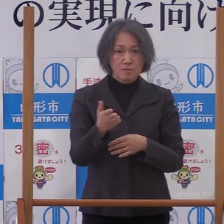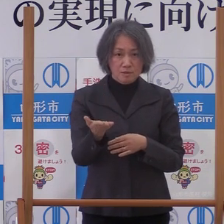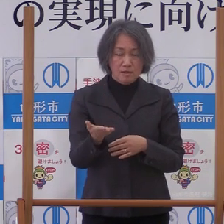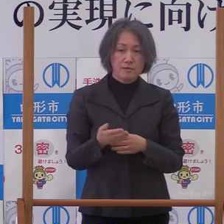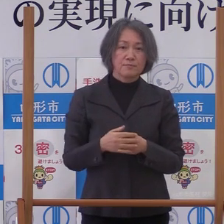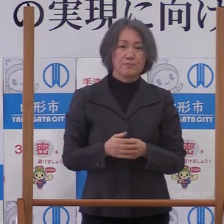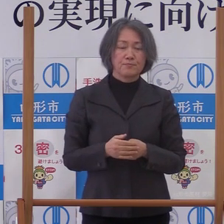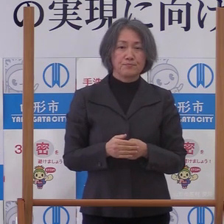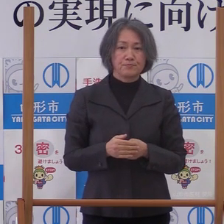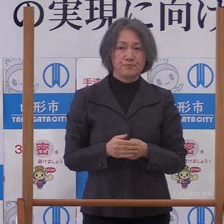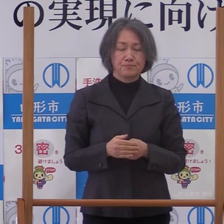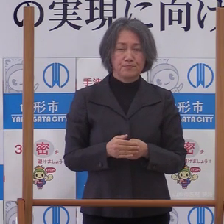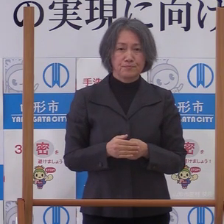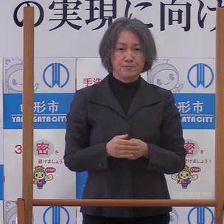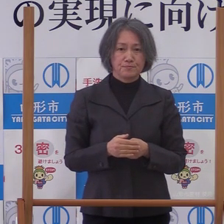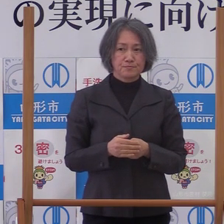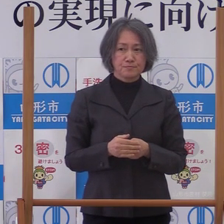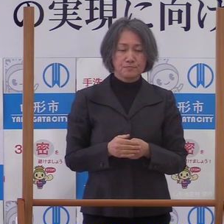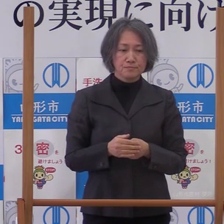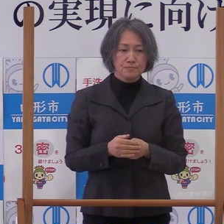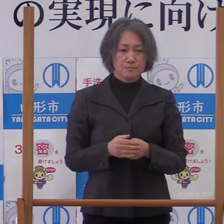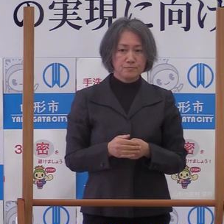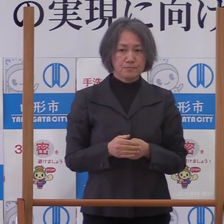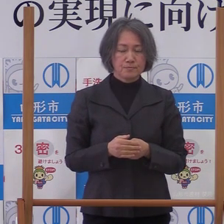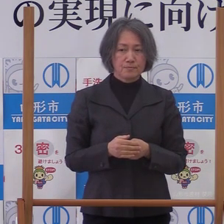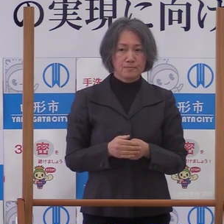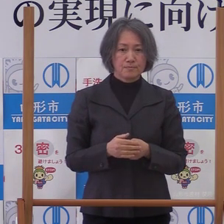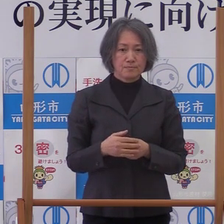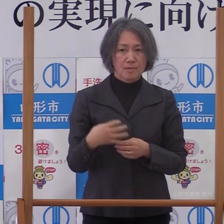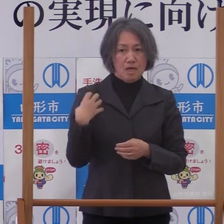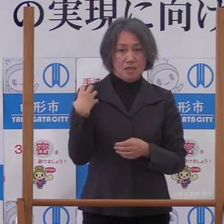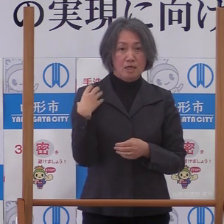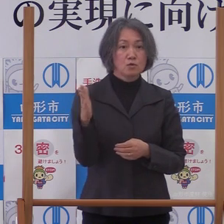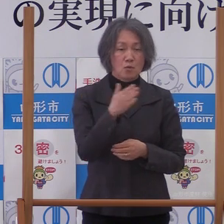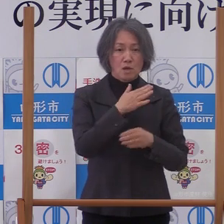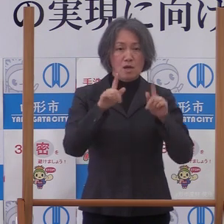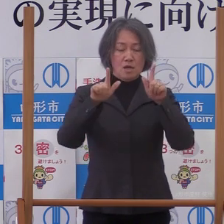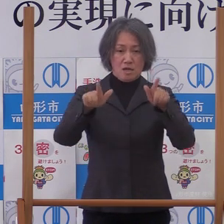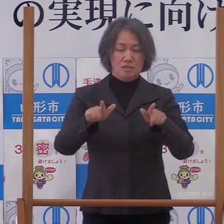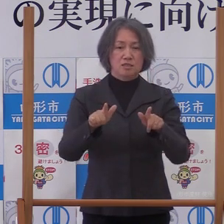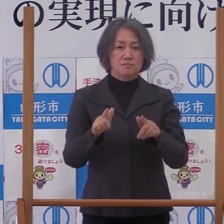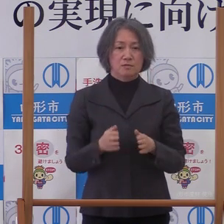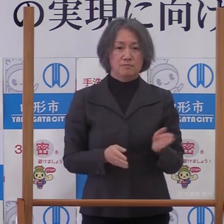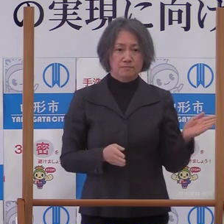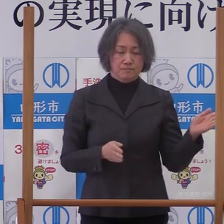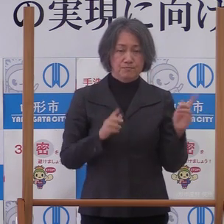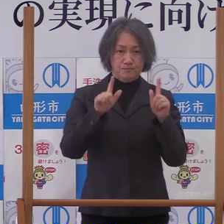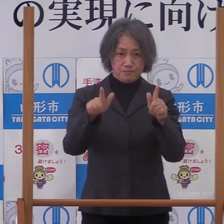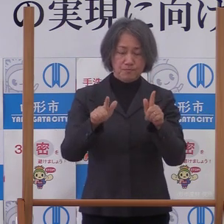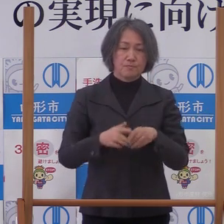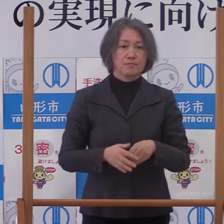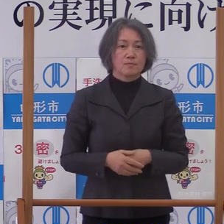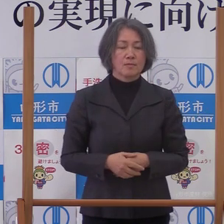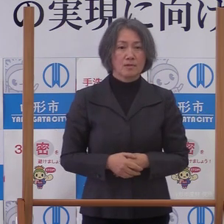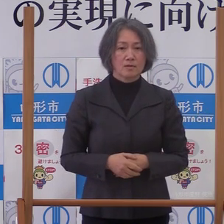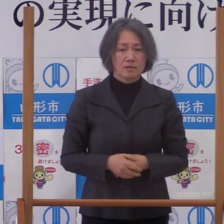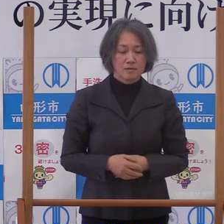すでに考えられているでしょうか。はい、じゃあ商工会議所お願いします。